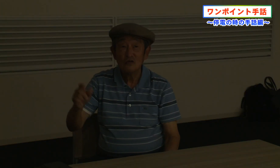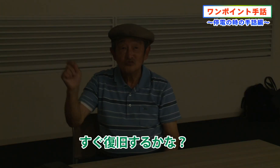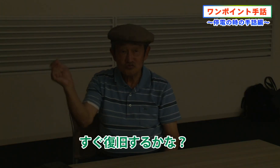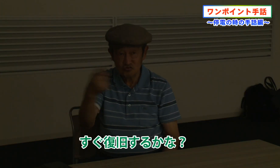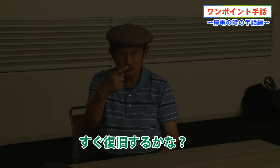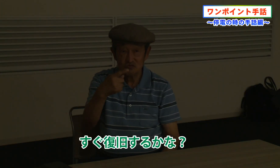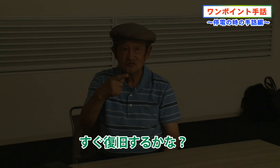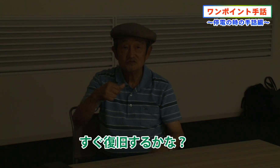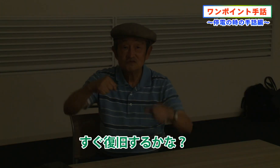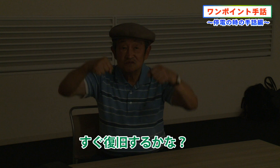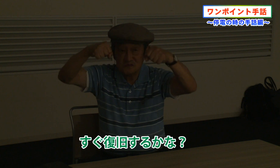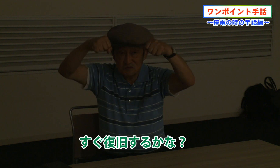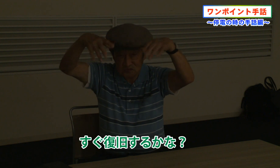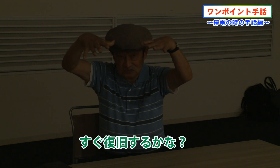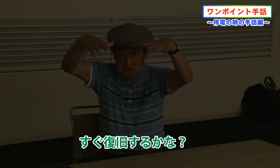すぐ復旧するかな。